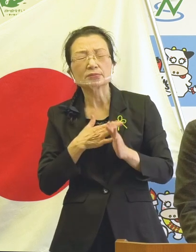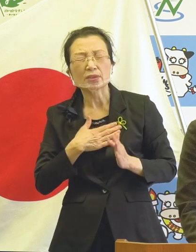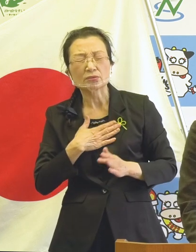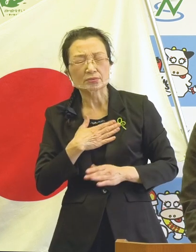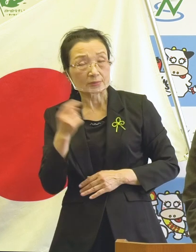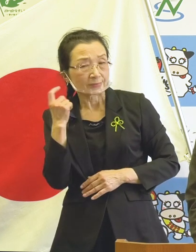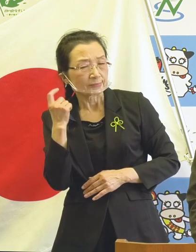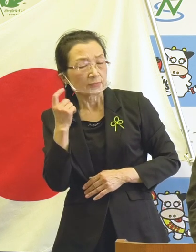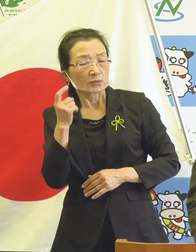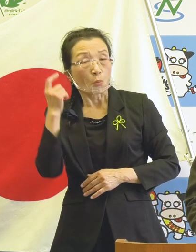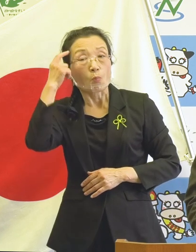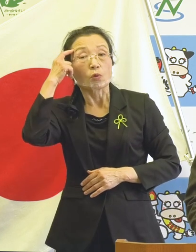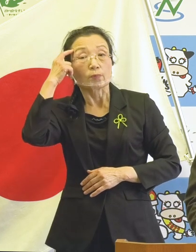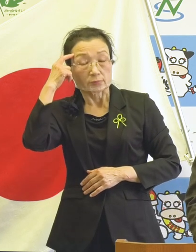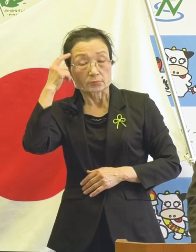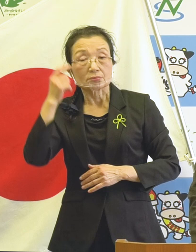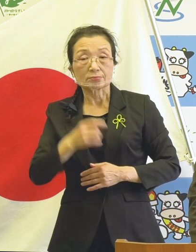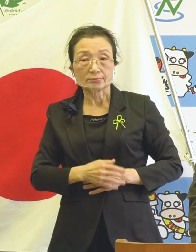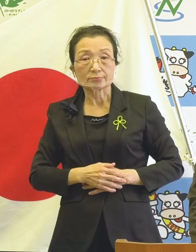資会社から、